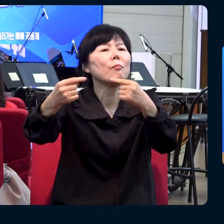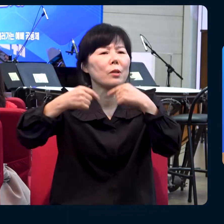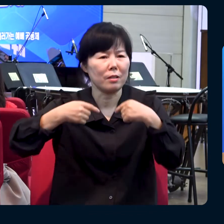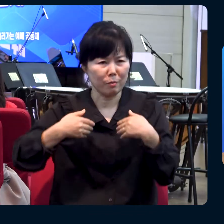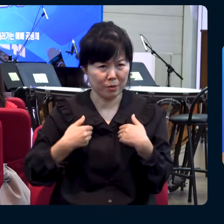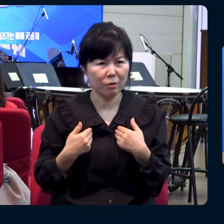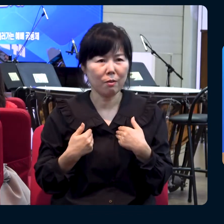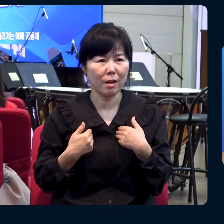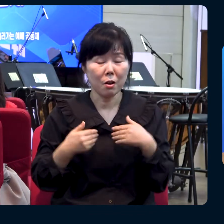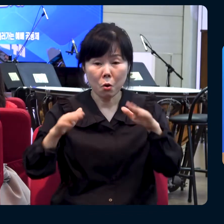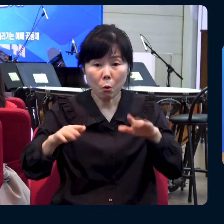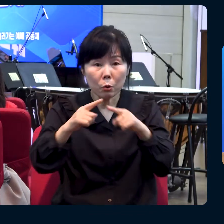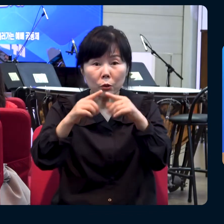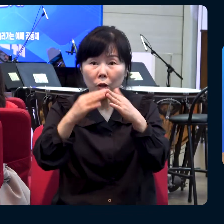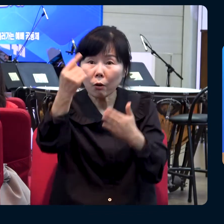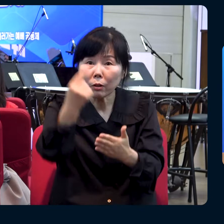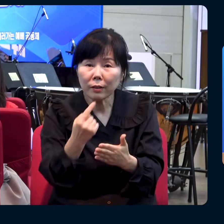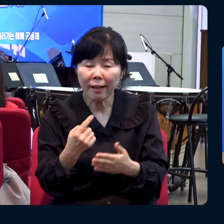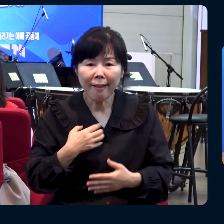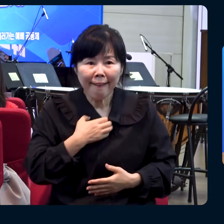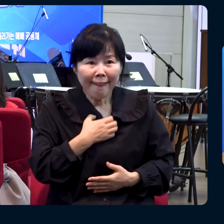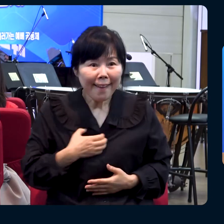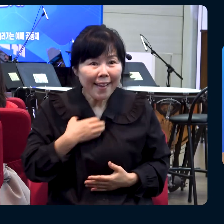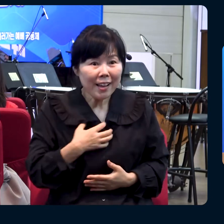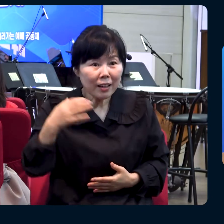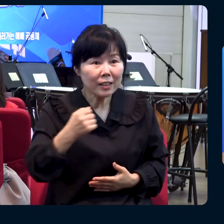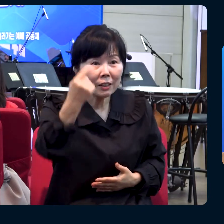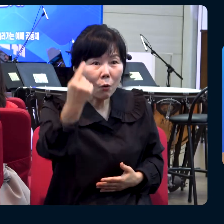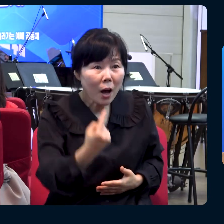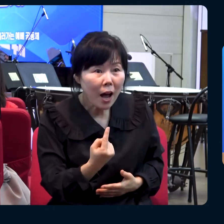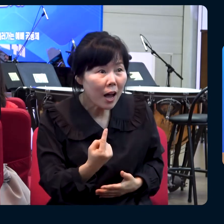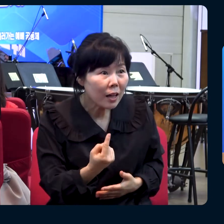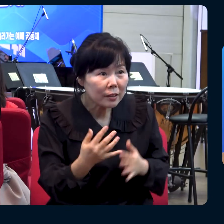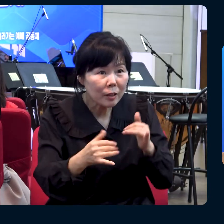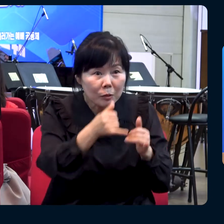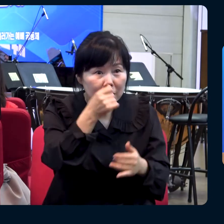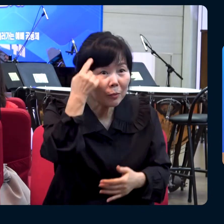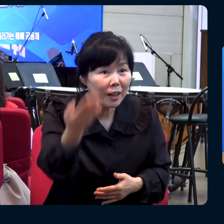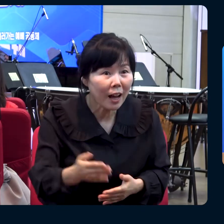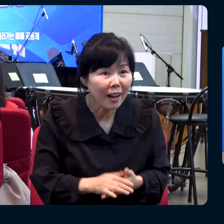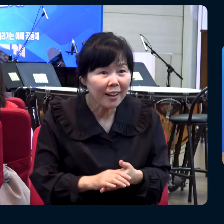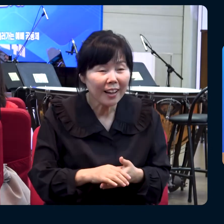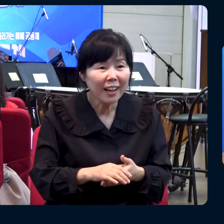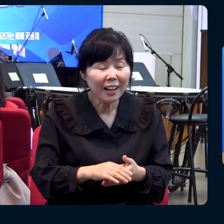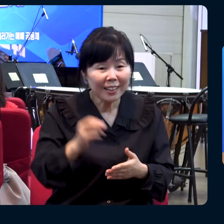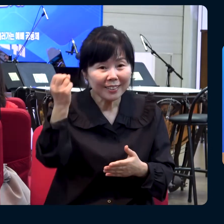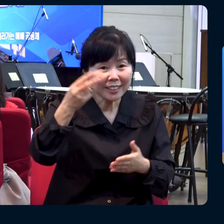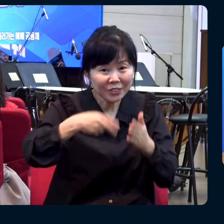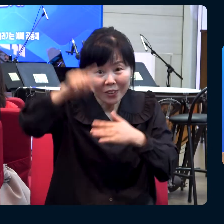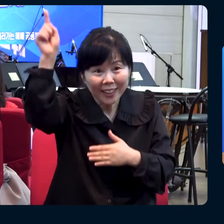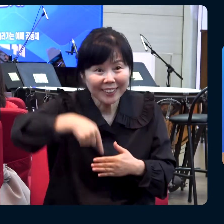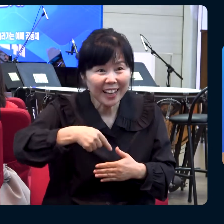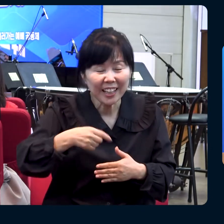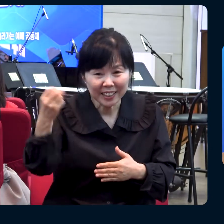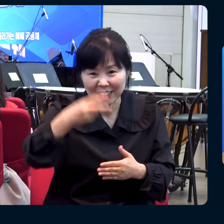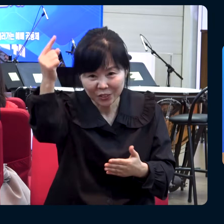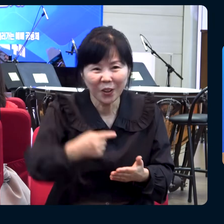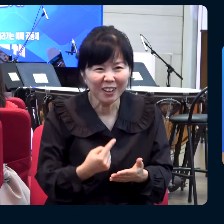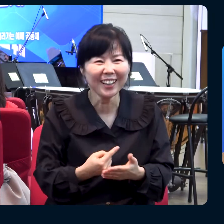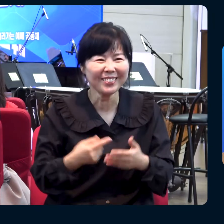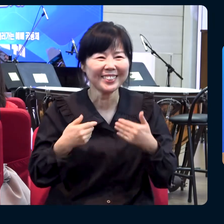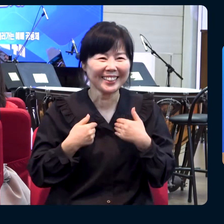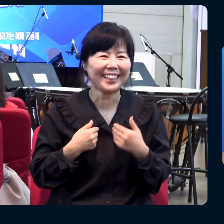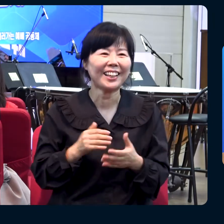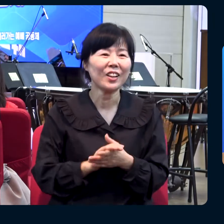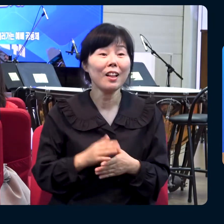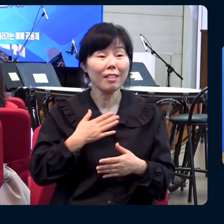그렇게 해요. 오늘 성전에 들어올 때 근심으로 도는 사람은 나갔다가 다시 들어오라고. 내가 힘들지만